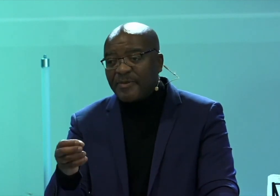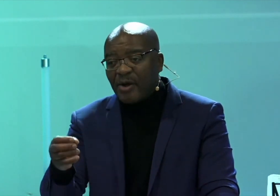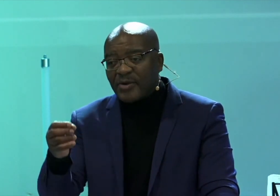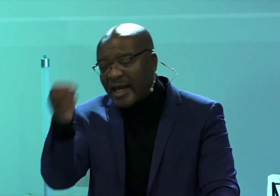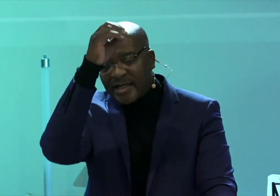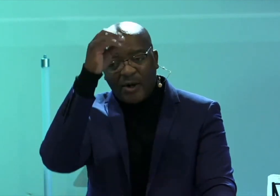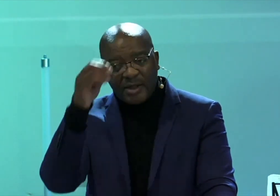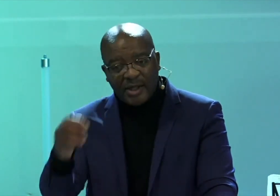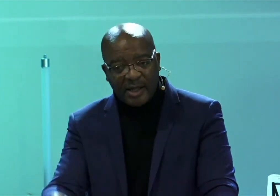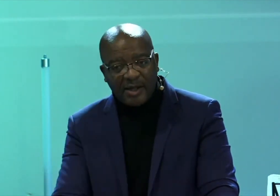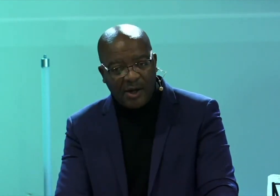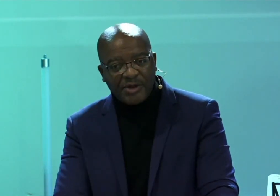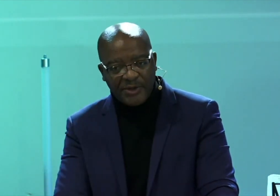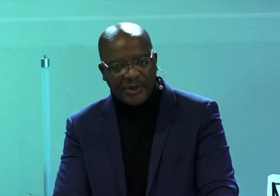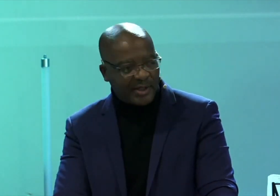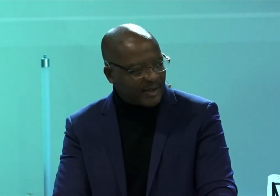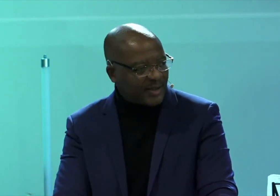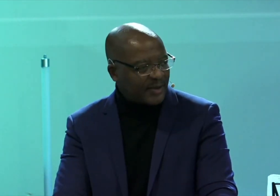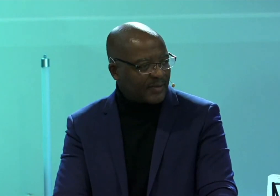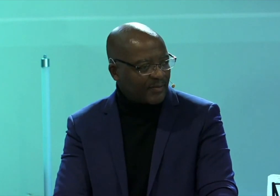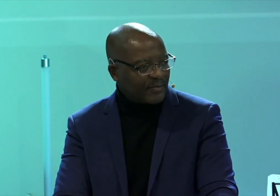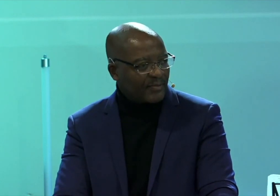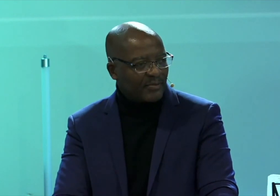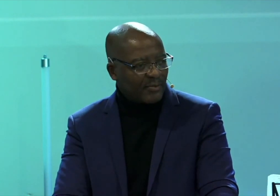une espérance extraordinaire en Jésus-Christ.